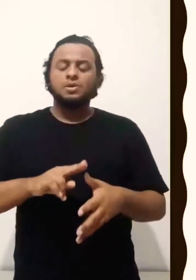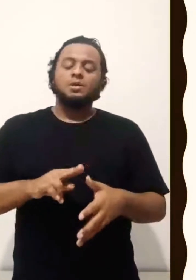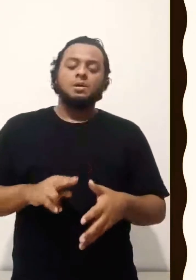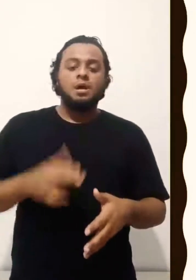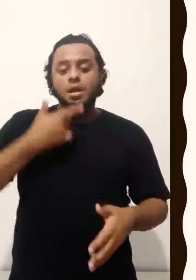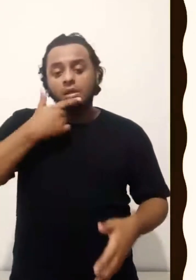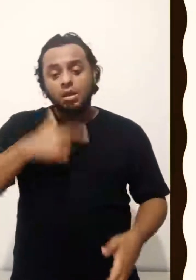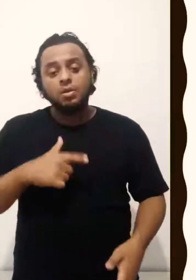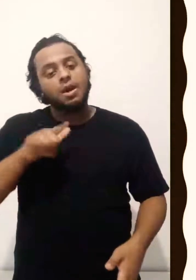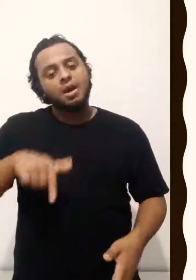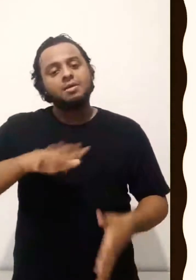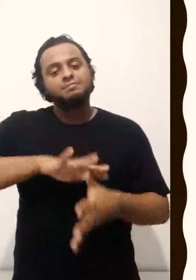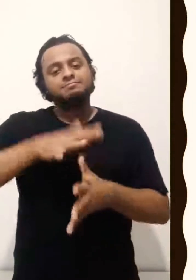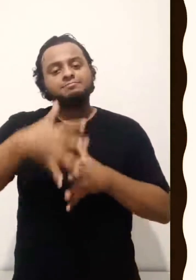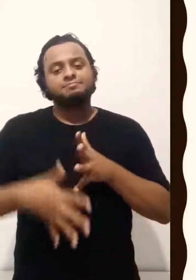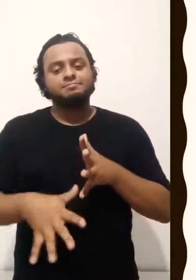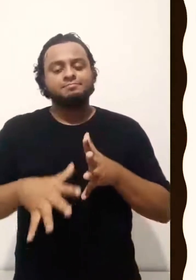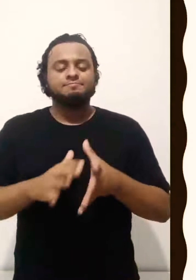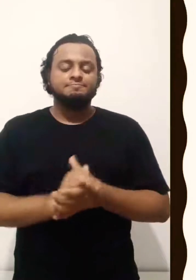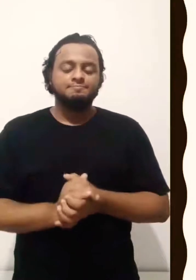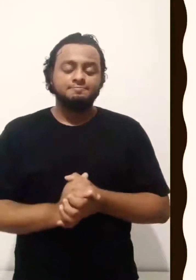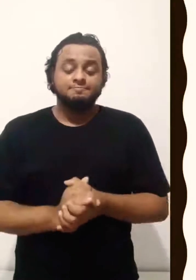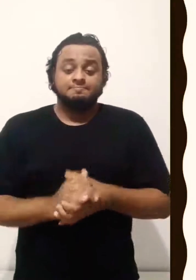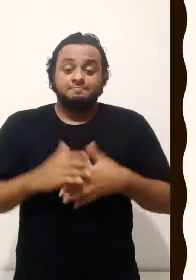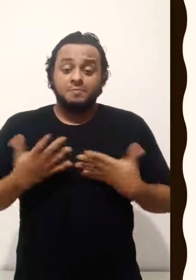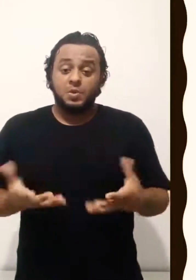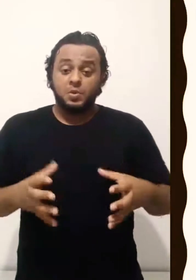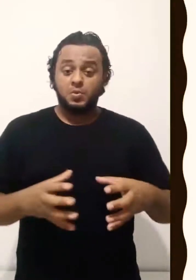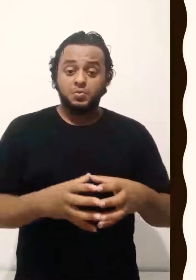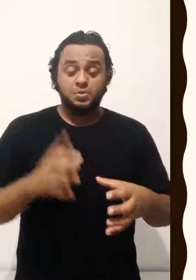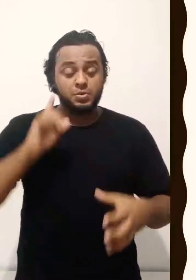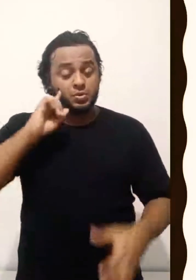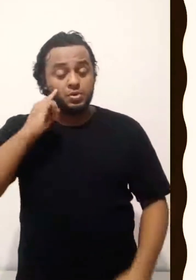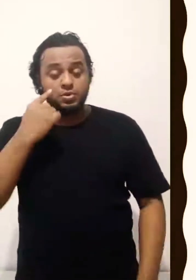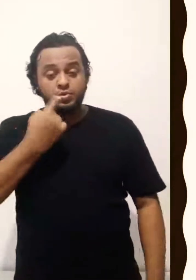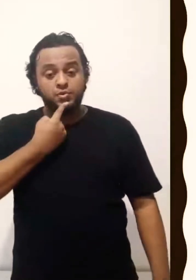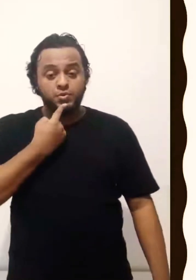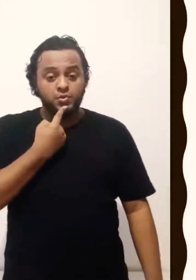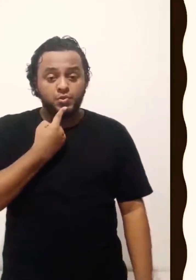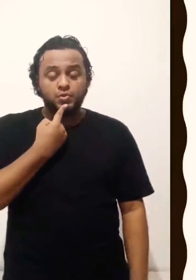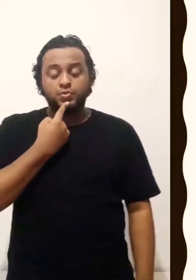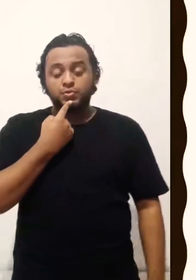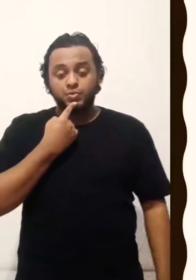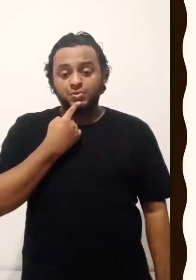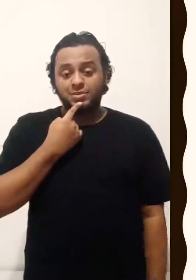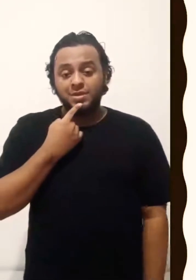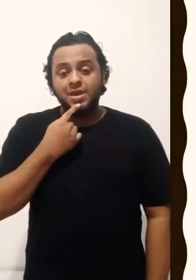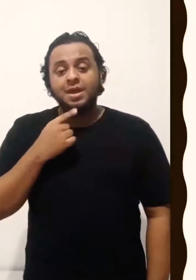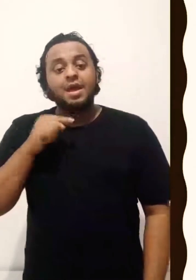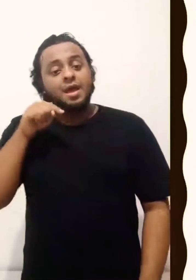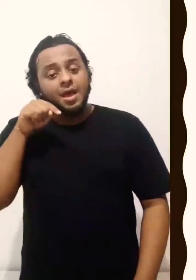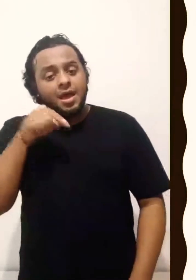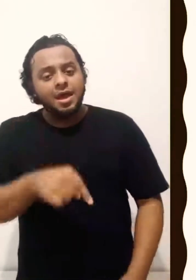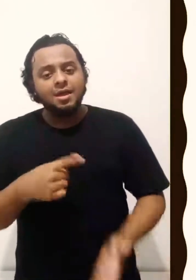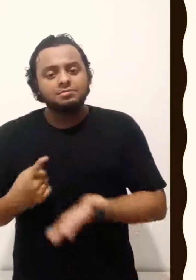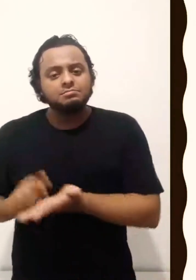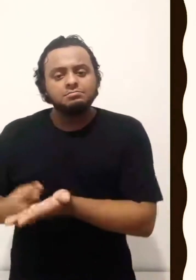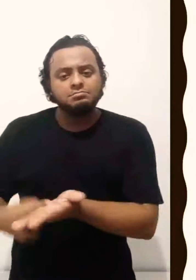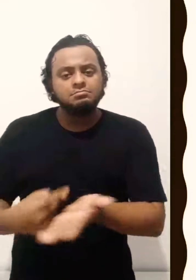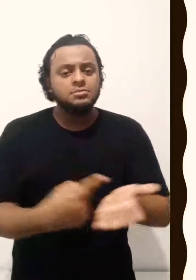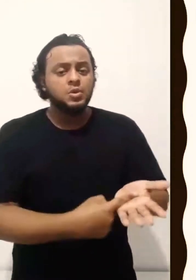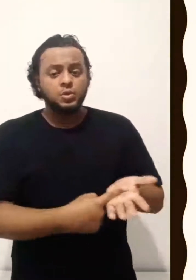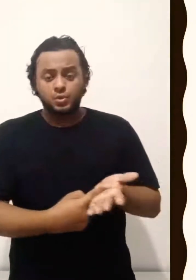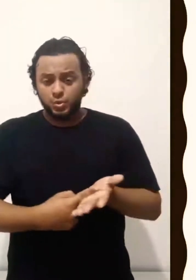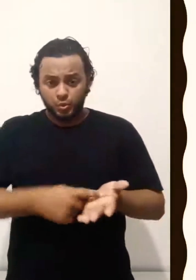dessa língua, que no caso é a língua de sinais. Então, a comunidade surda, ela convenciona